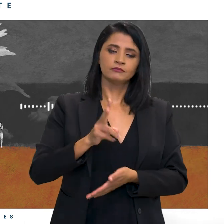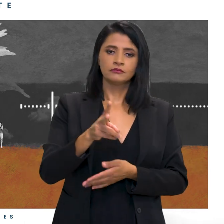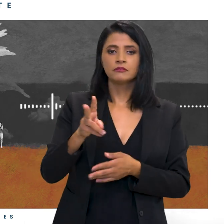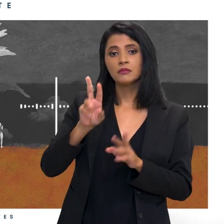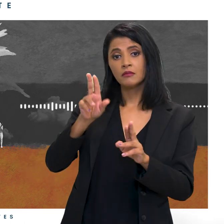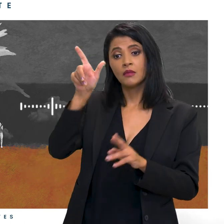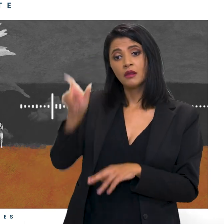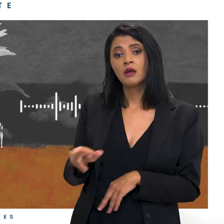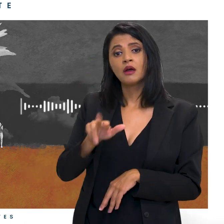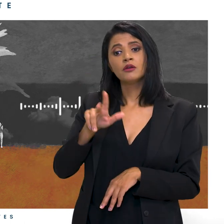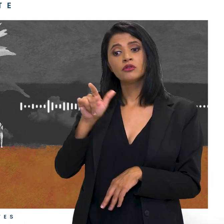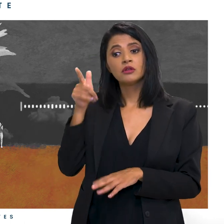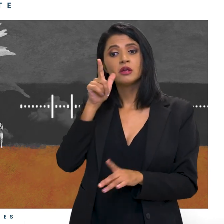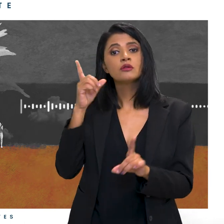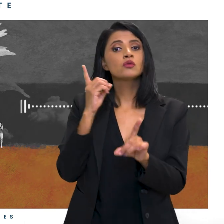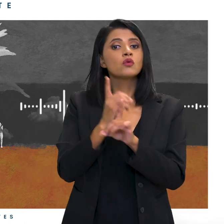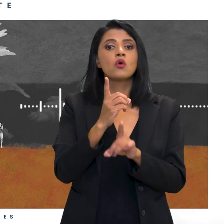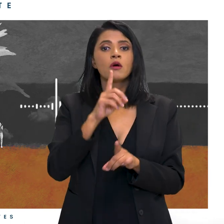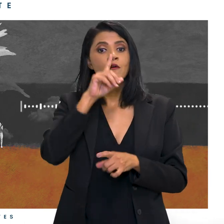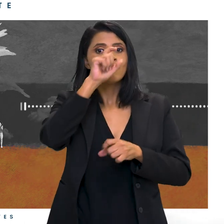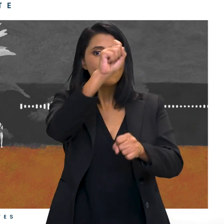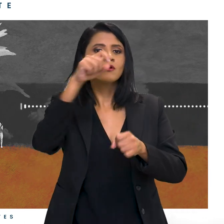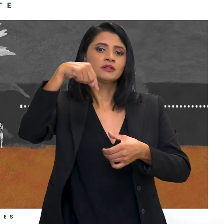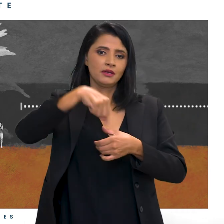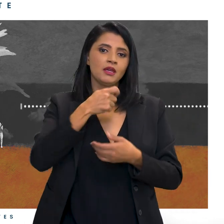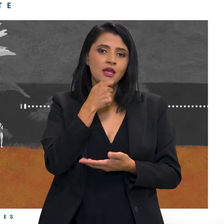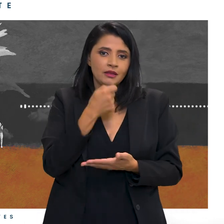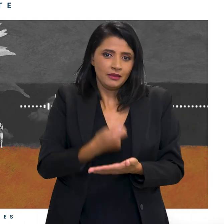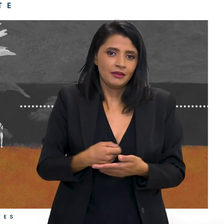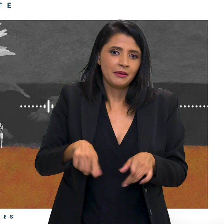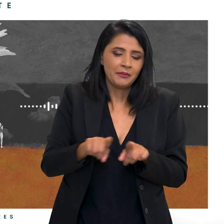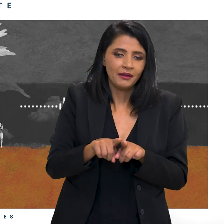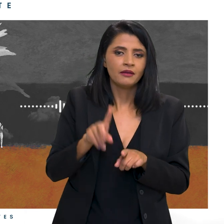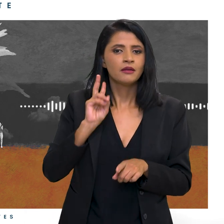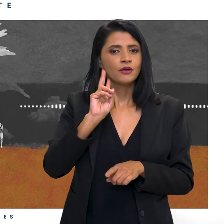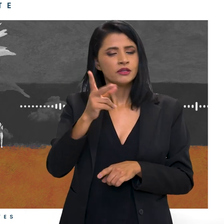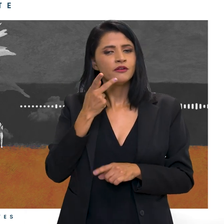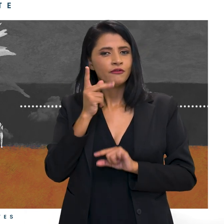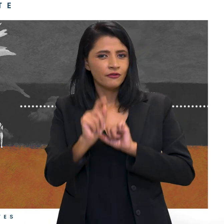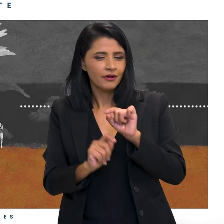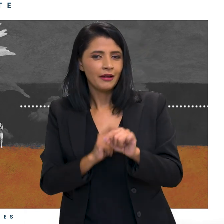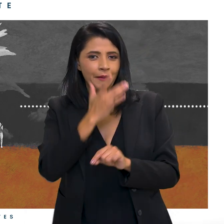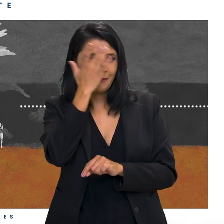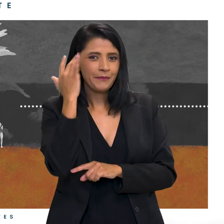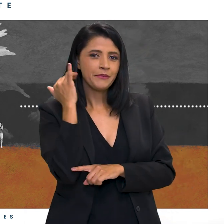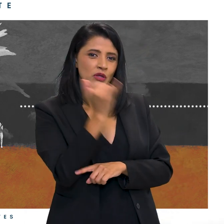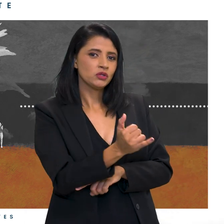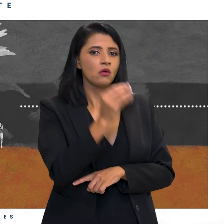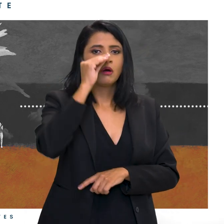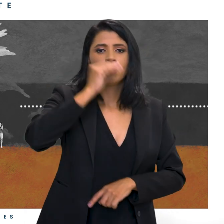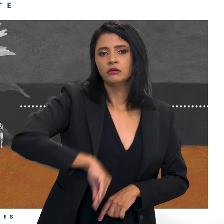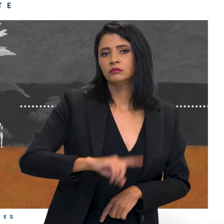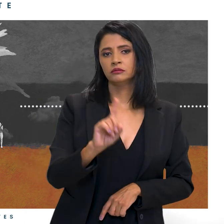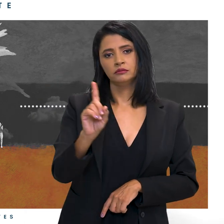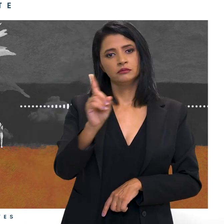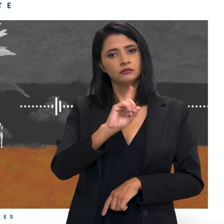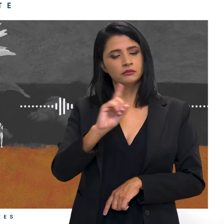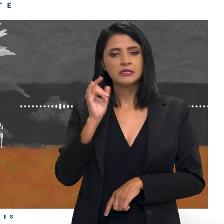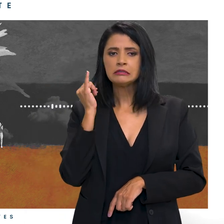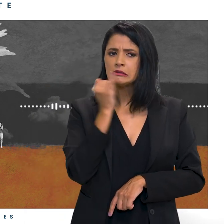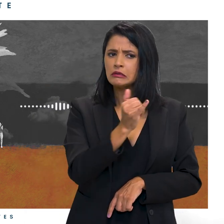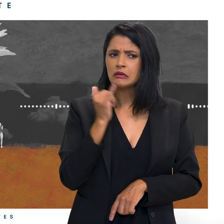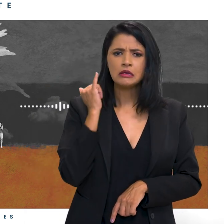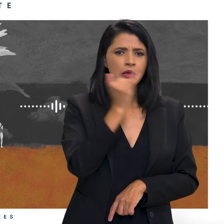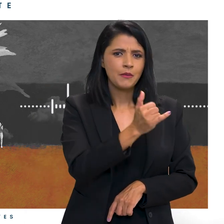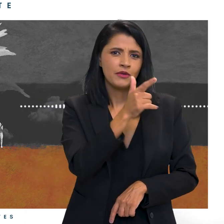coração que a Regina encontre um pouco dessa força também neste podcast. Eu sempre gosto de falar para a pessoa nunca desistir. Eu não